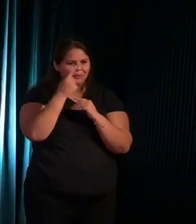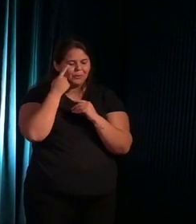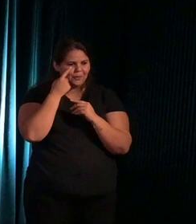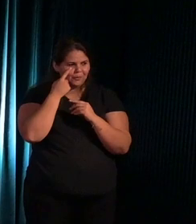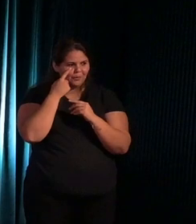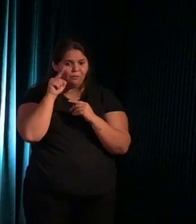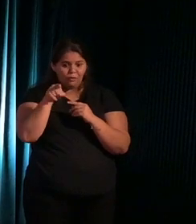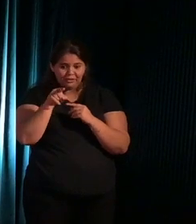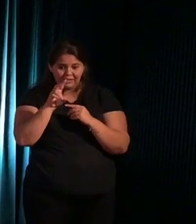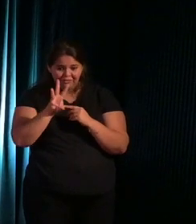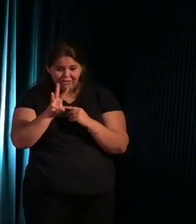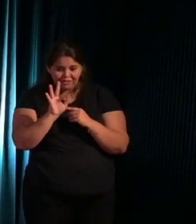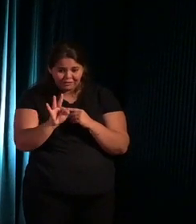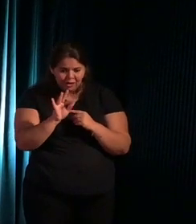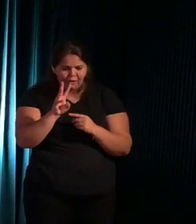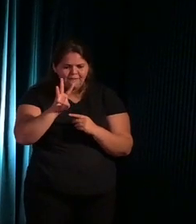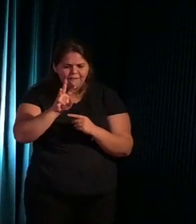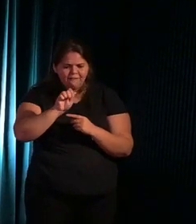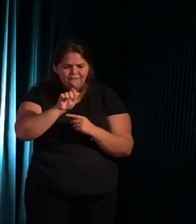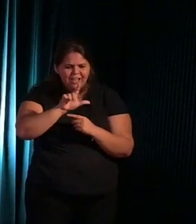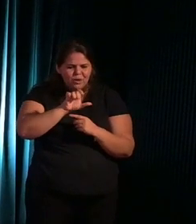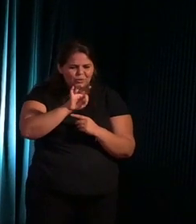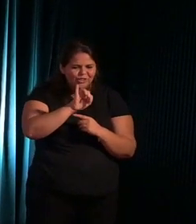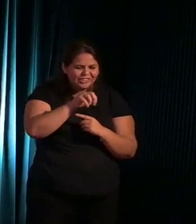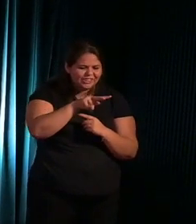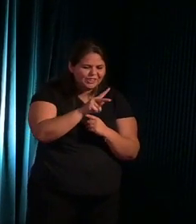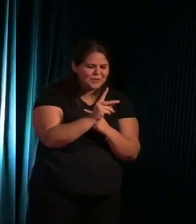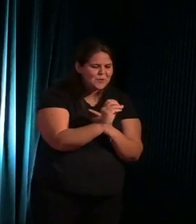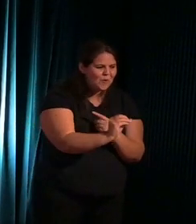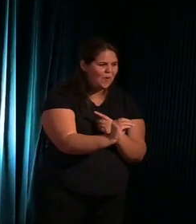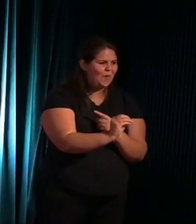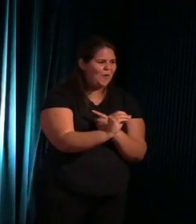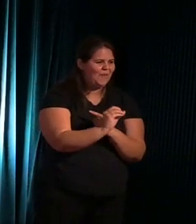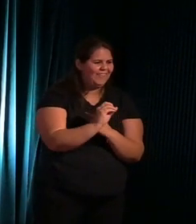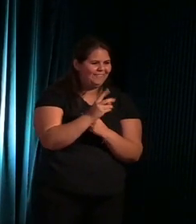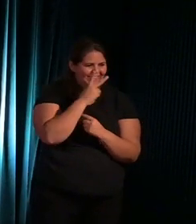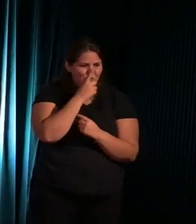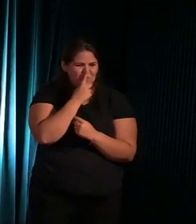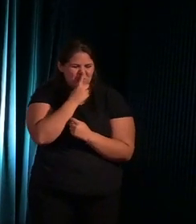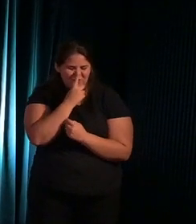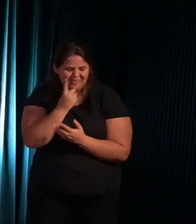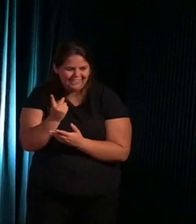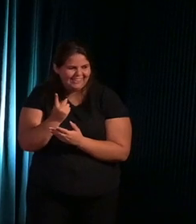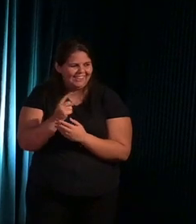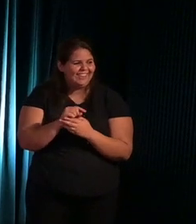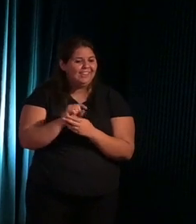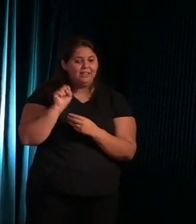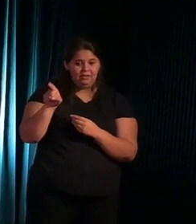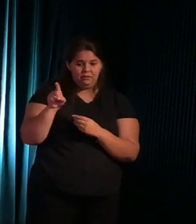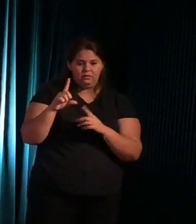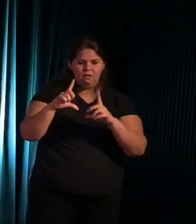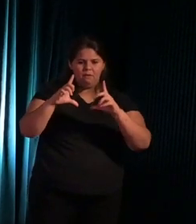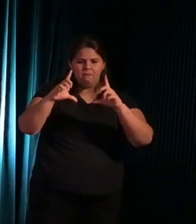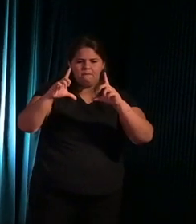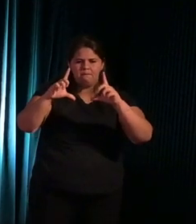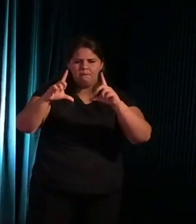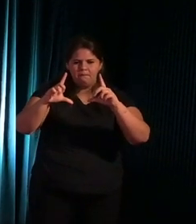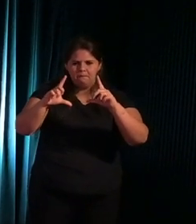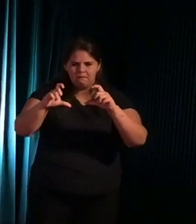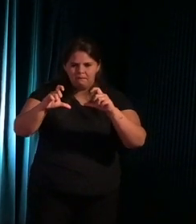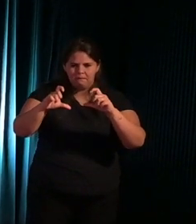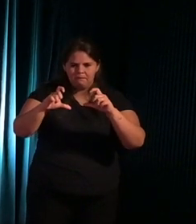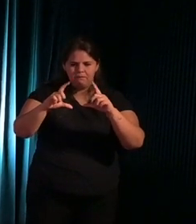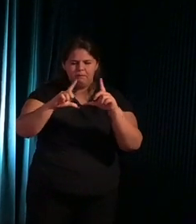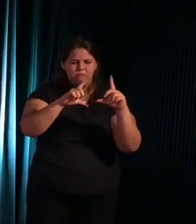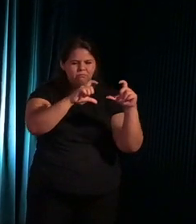o Valtinho, vamos dizer. Isso. Então, Valtinho. Valtinho, quando você fotografa, tira